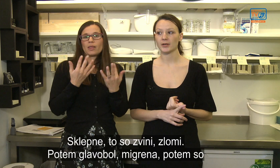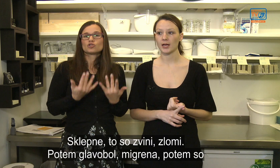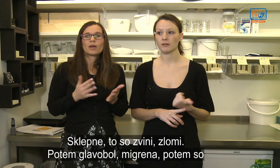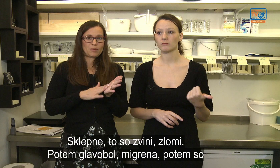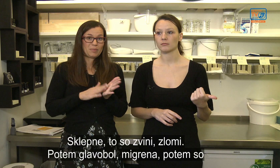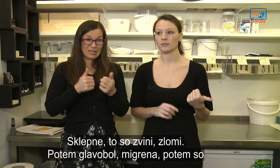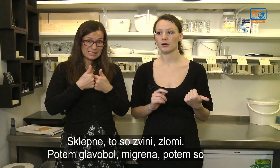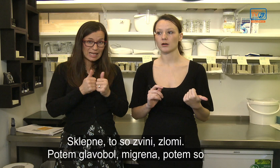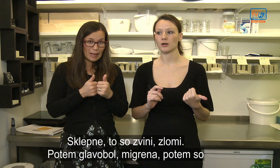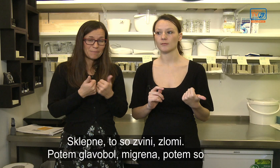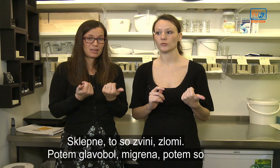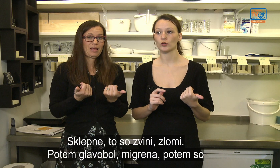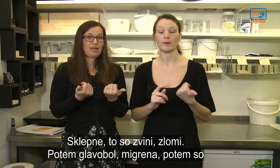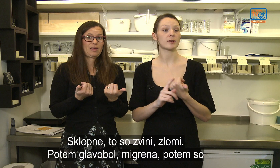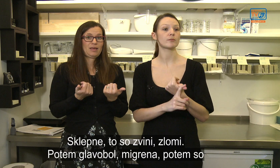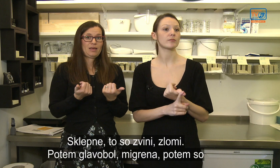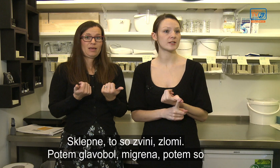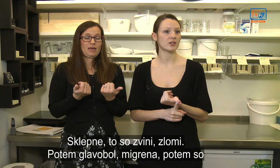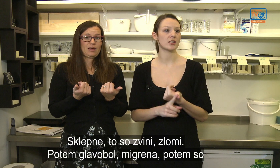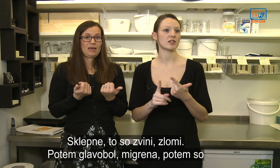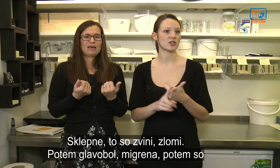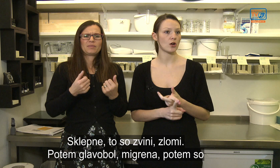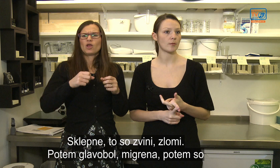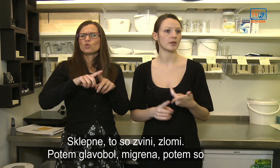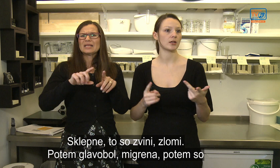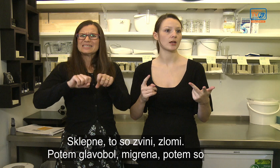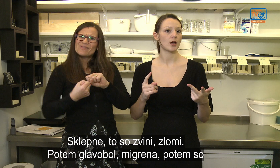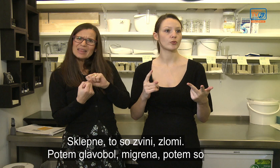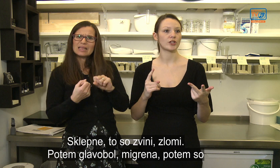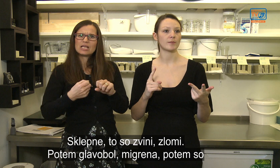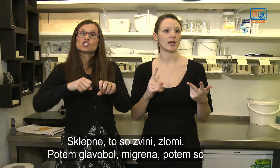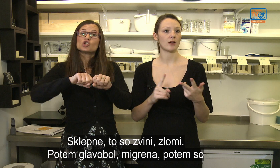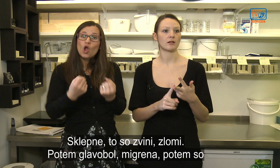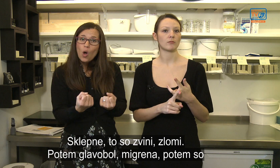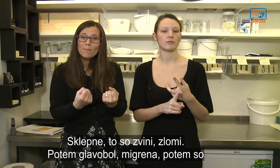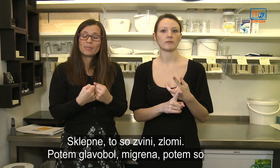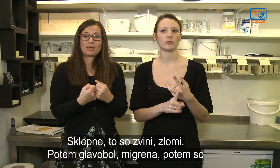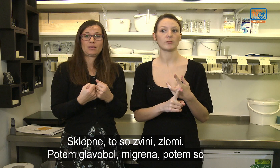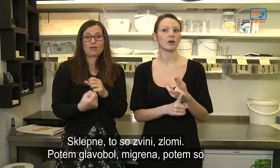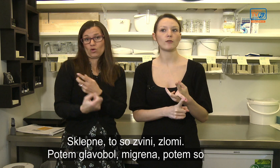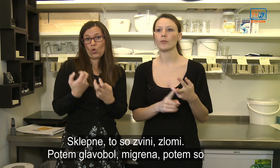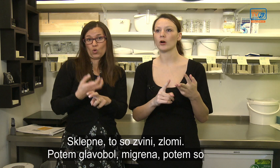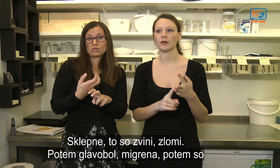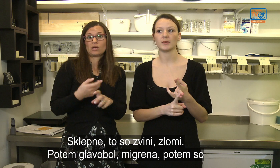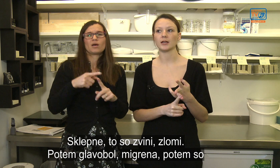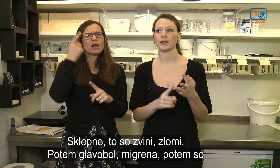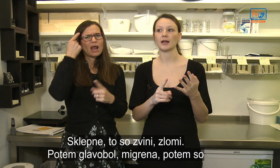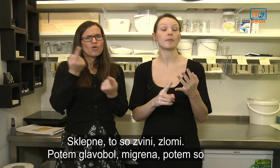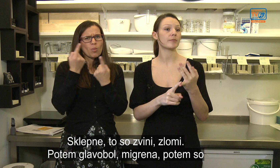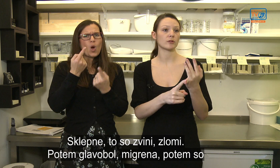Sklepne, to je zvini, zlomi, potem je glavobol, migrena,